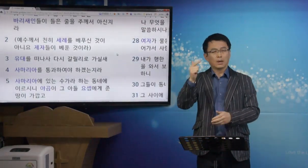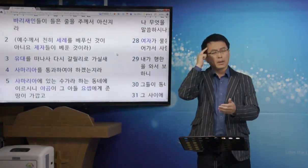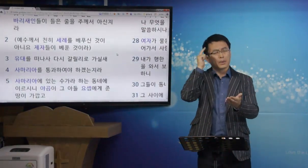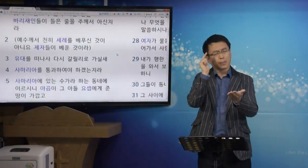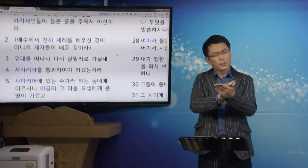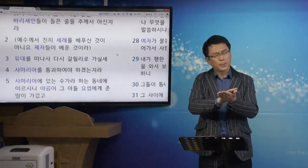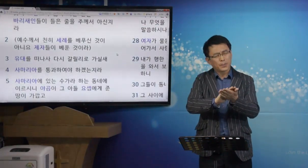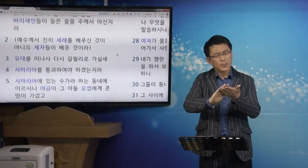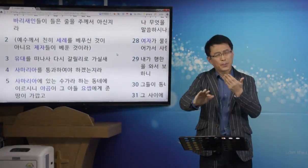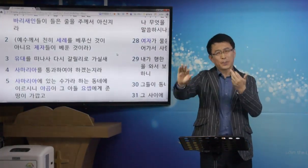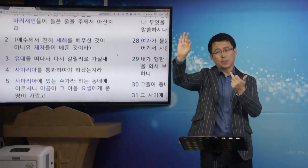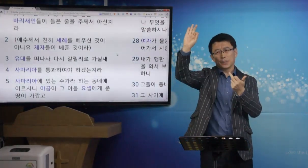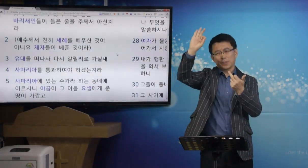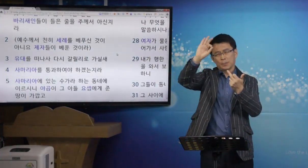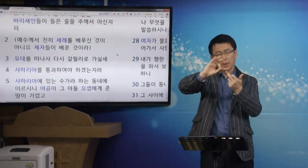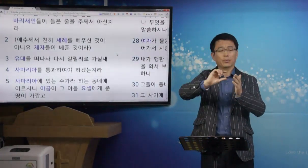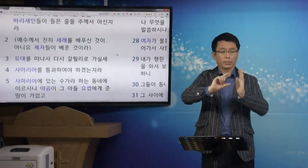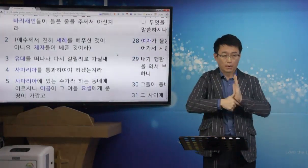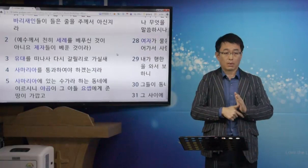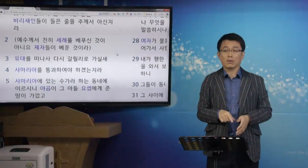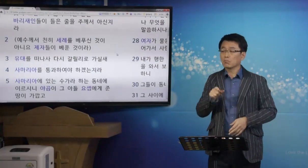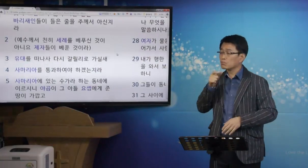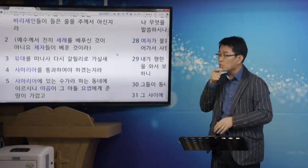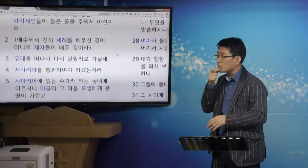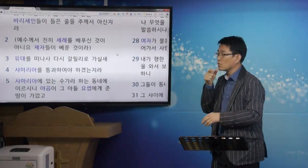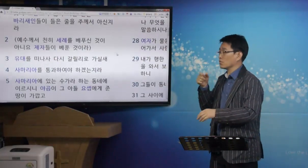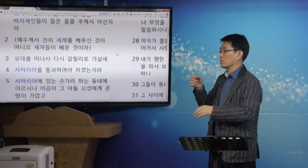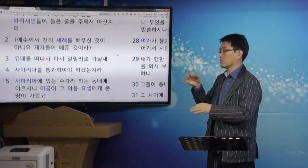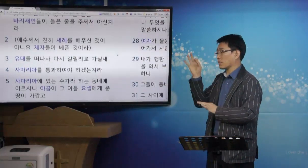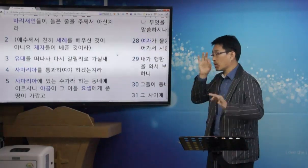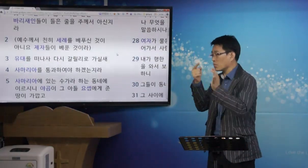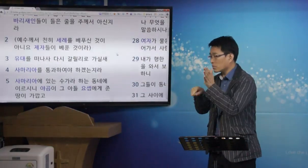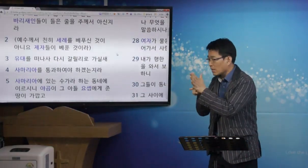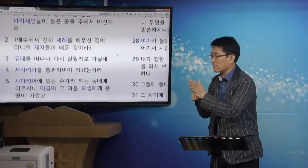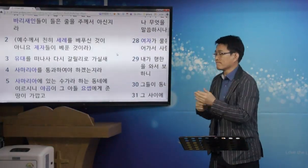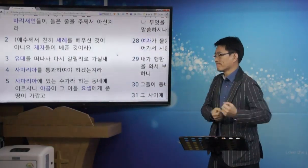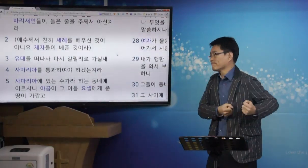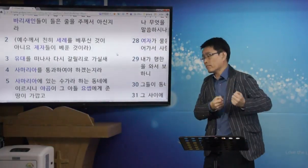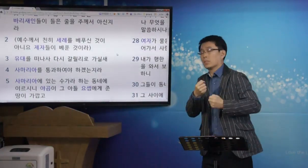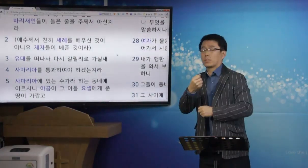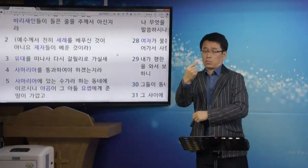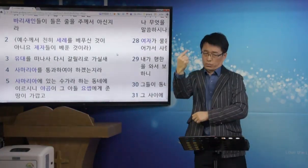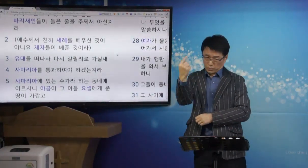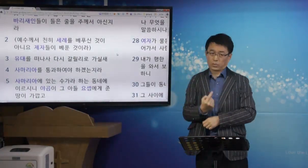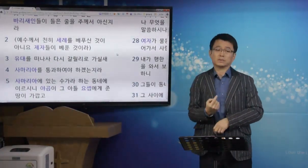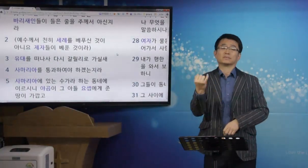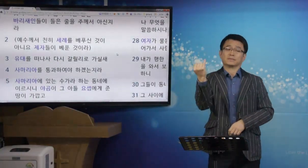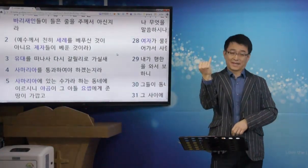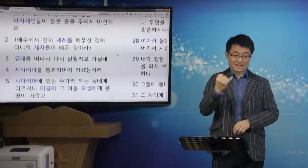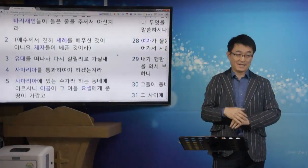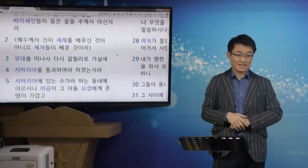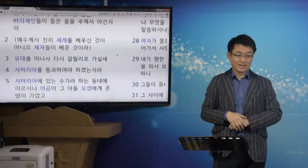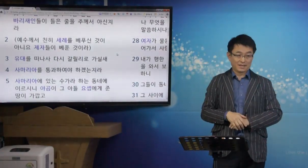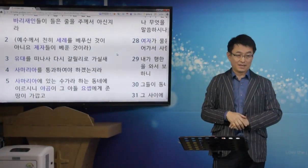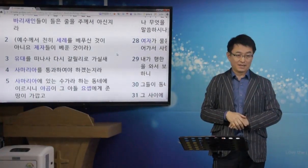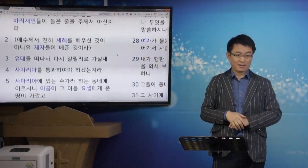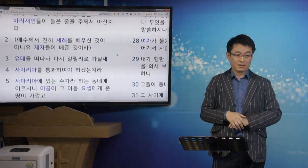6시로 보는 게 맞고 서늘한 그 시간에 물을 떠러 갔다라고 볼 수